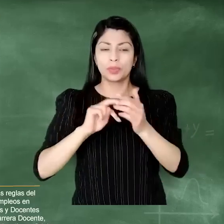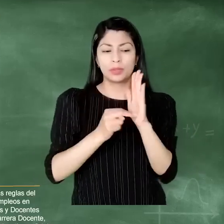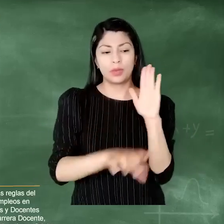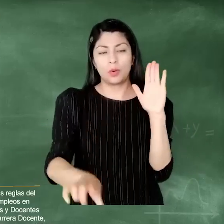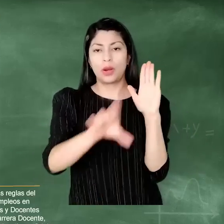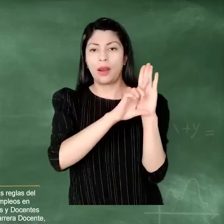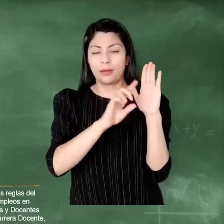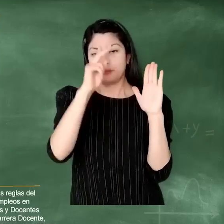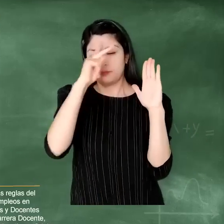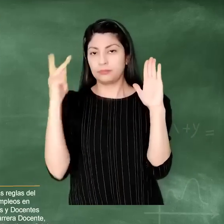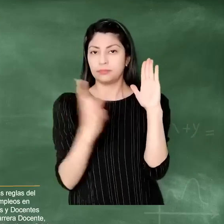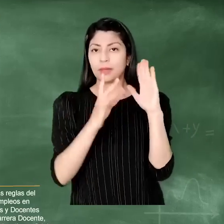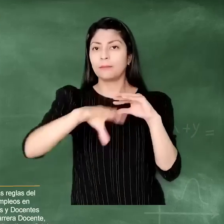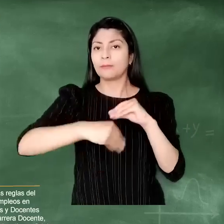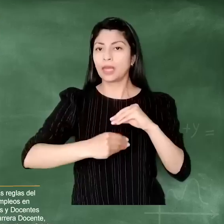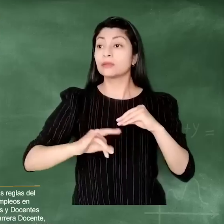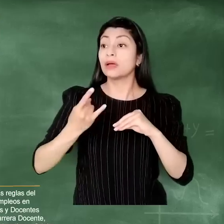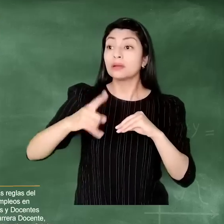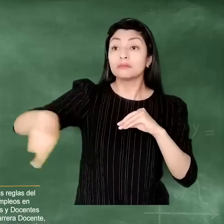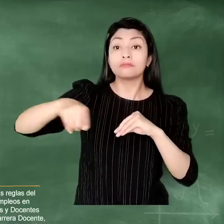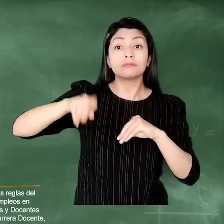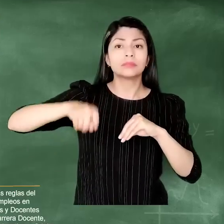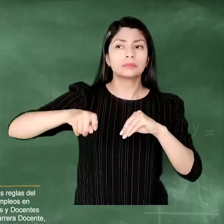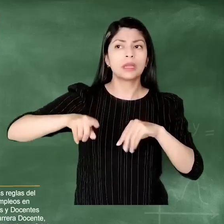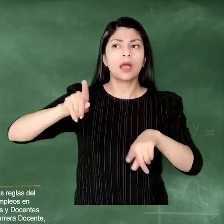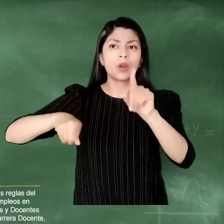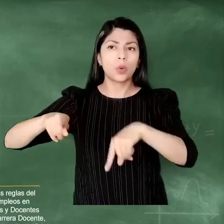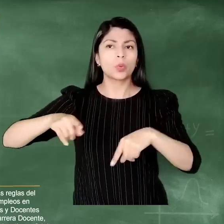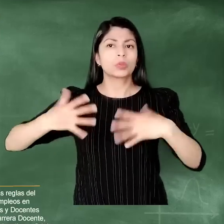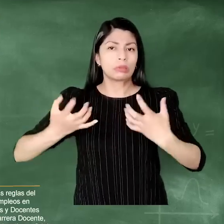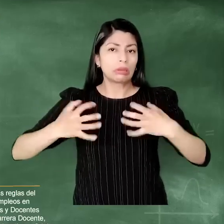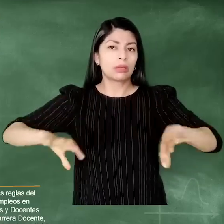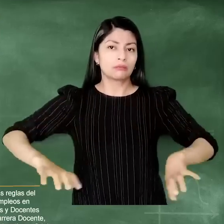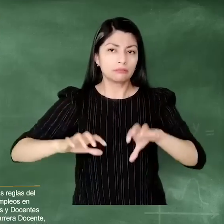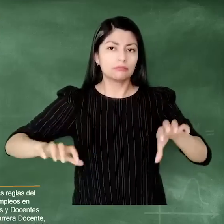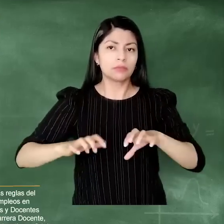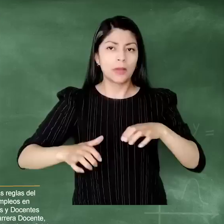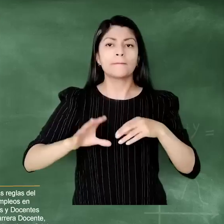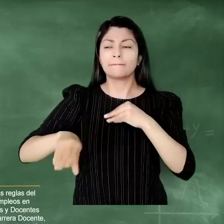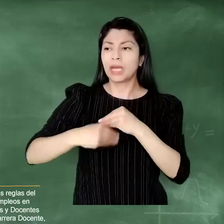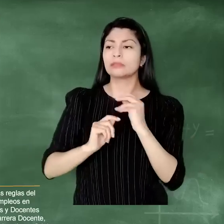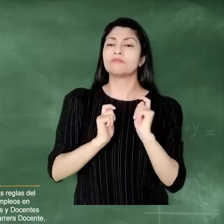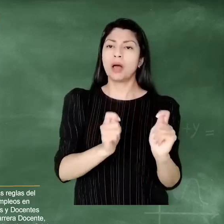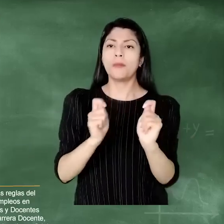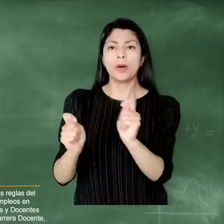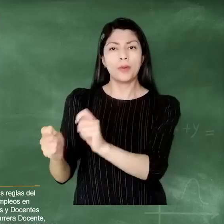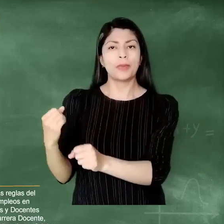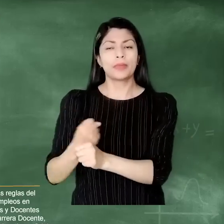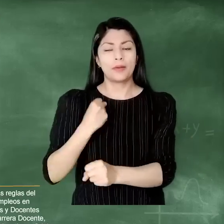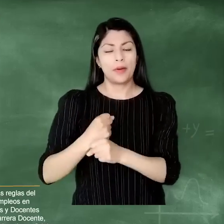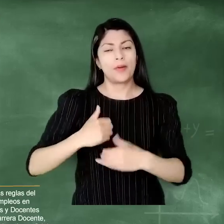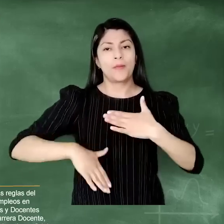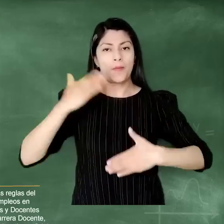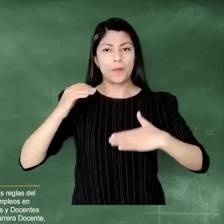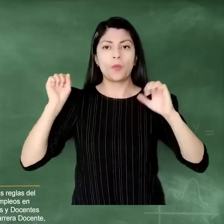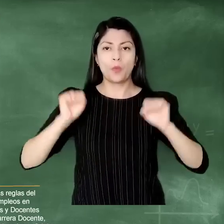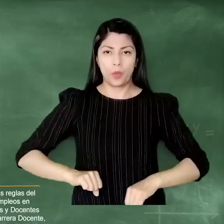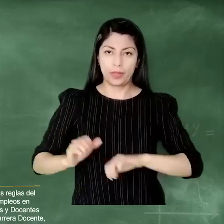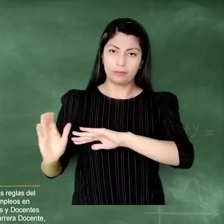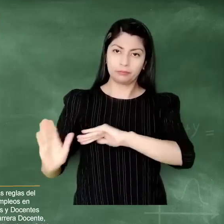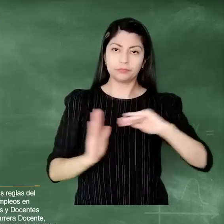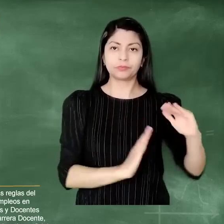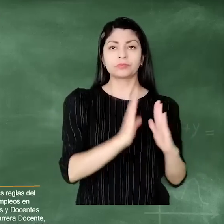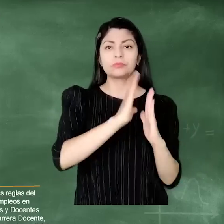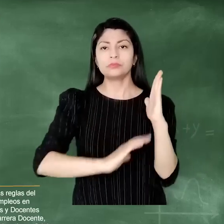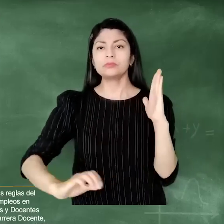los efectos legales, y para que se inicien las acciones tendientes a efectuar la provisión por mérito de los respectivos